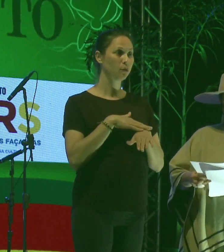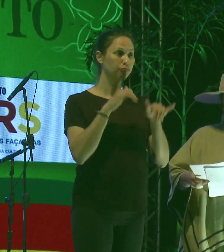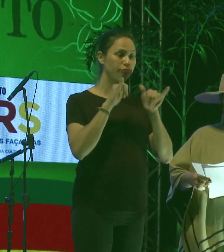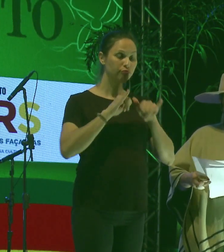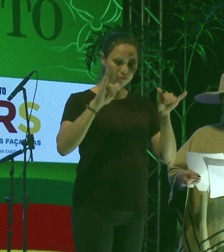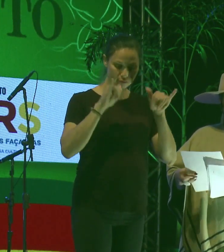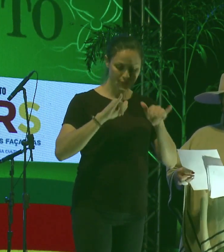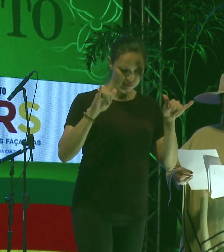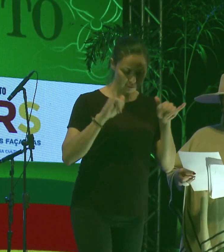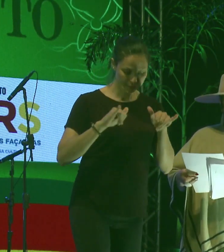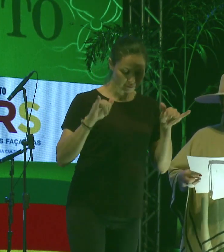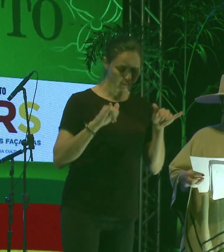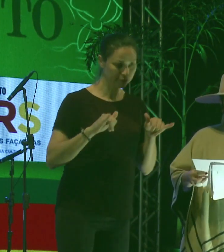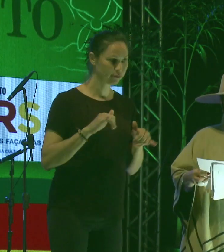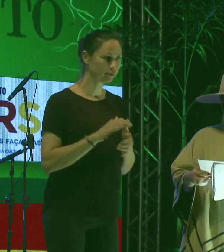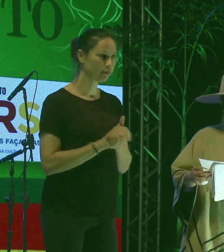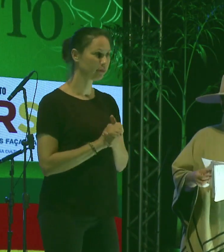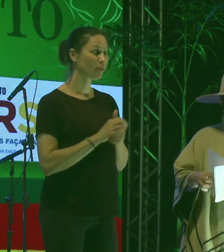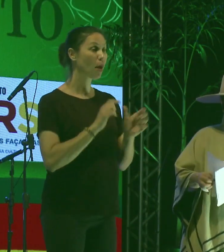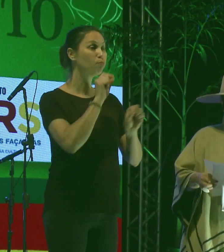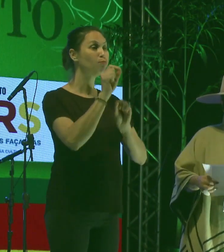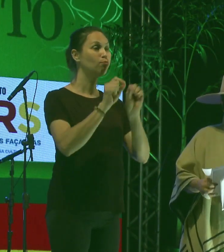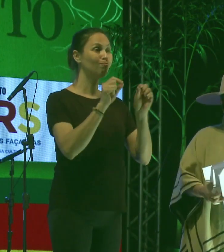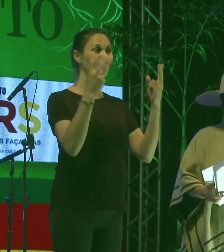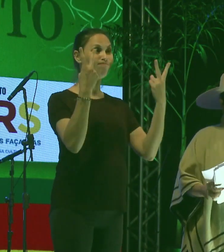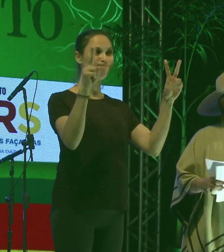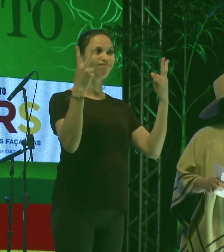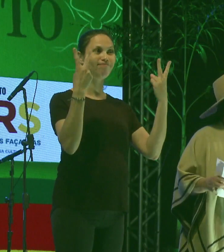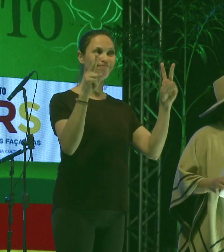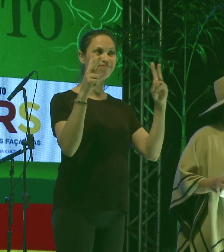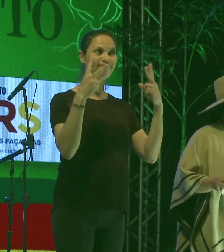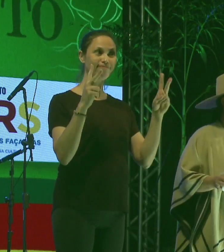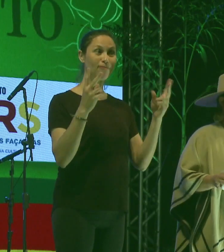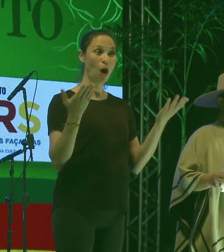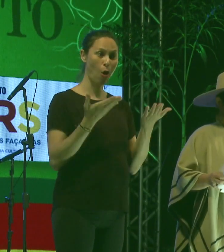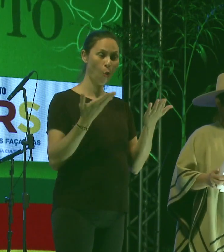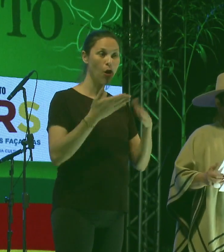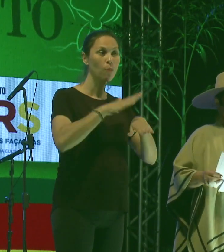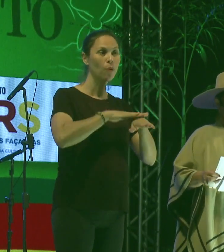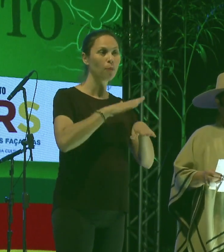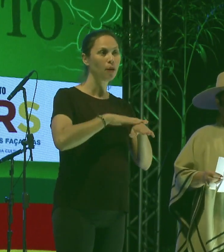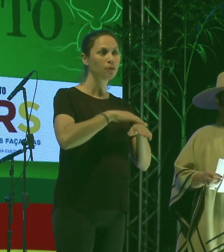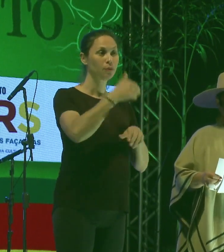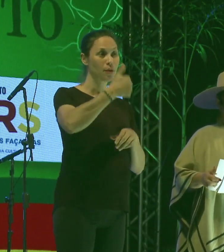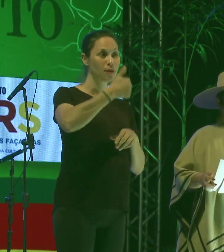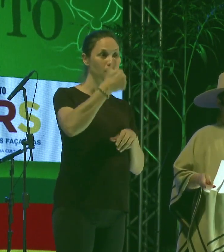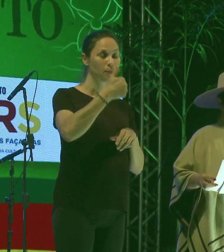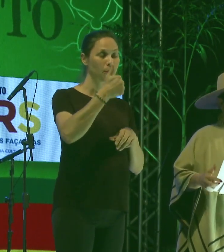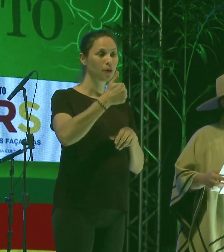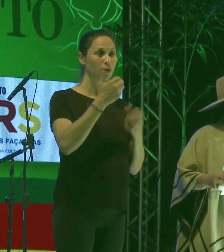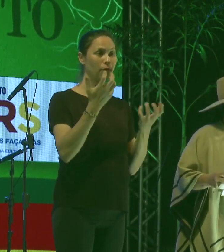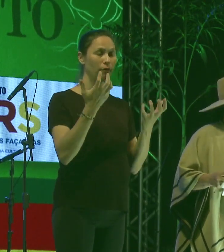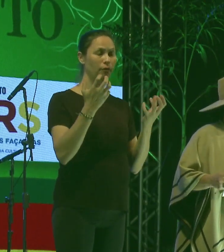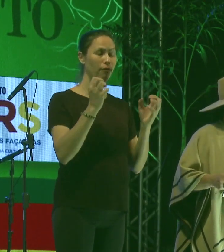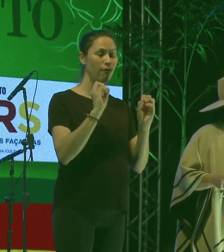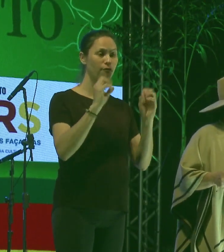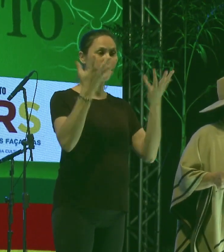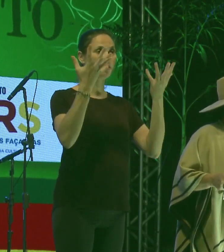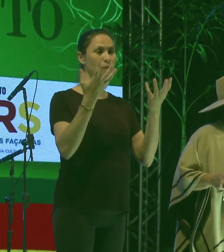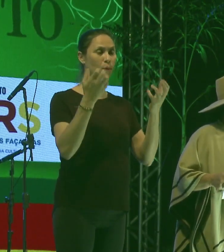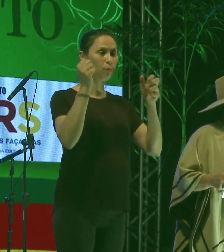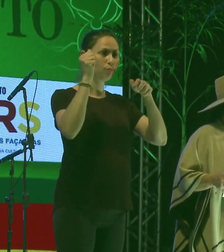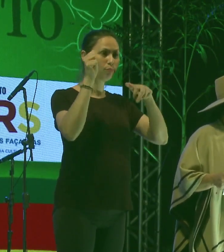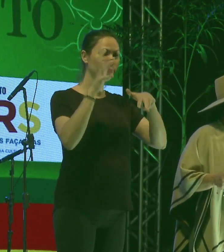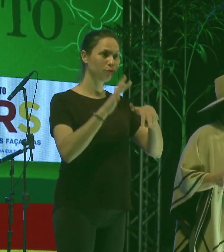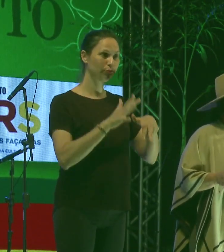divulgação dos vencedores. Chegou o momento da 11ª edição do Festival Nativista Canto